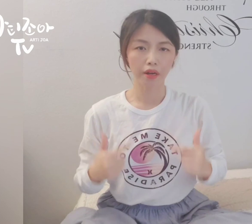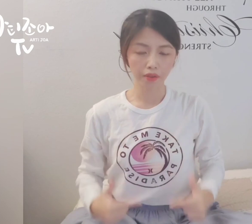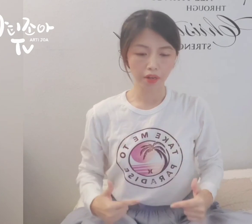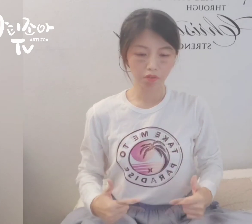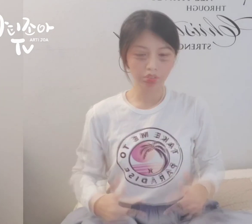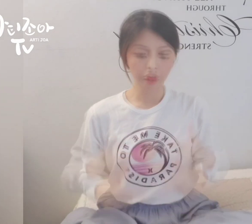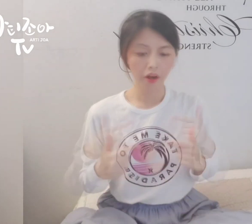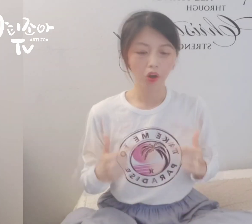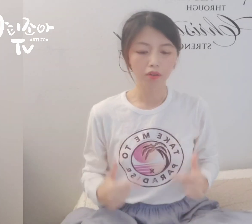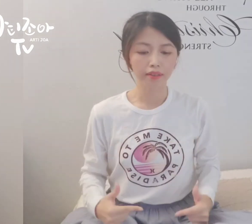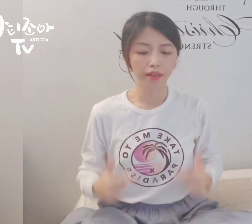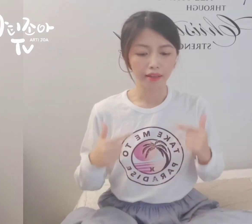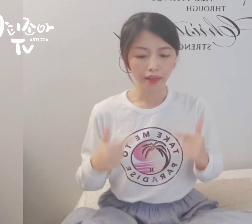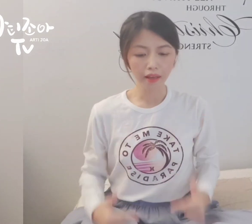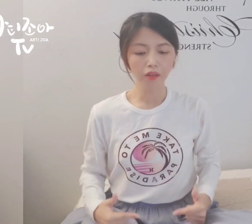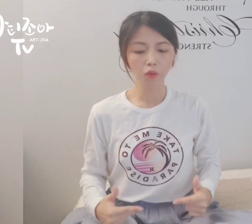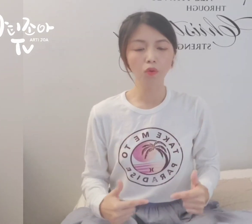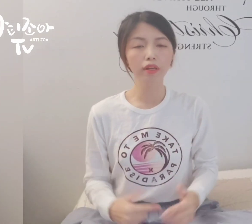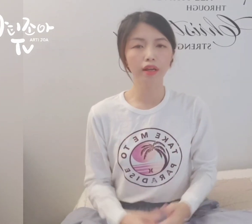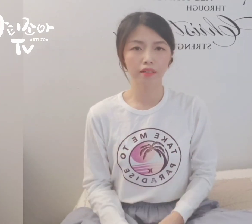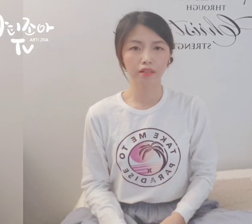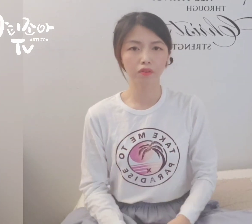위아래로 내려주신. 언제나 동일하신 주.